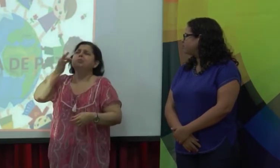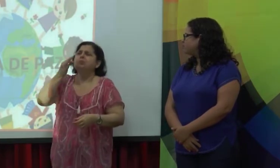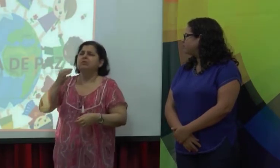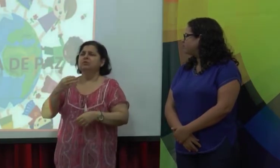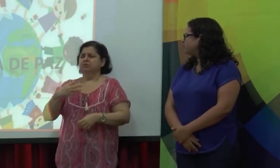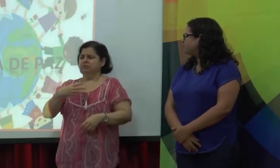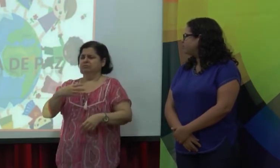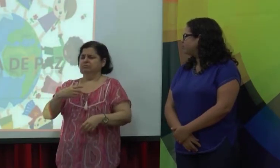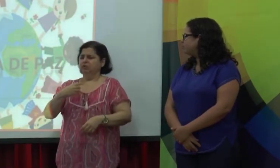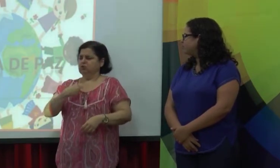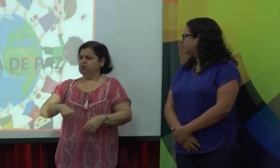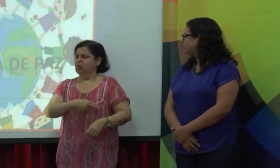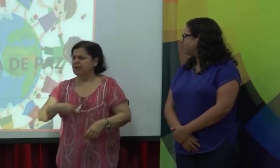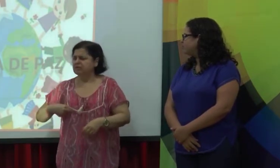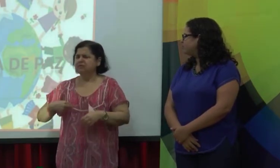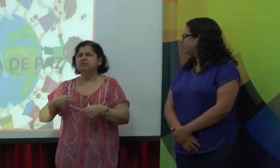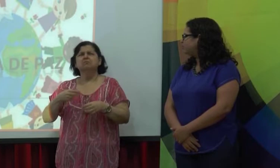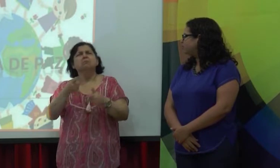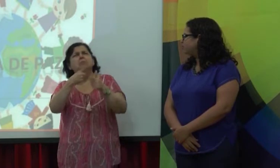paz.